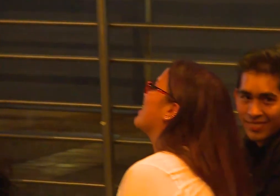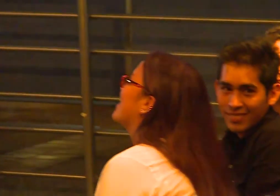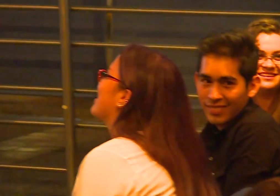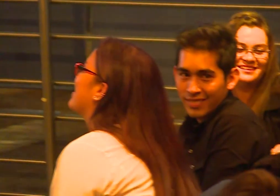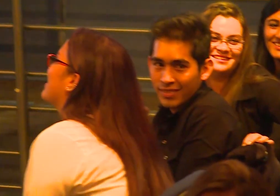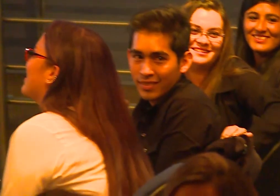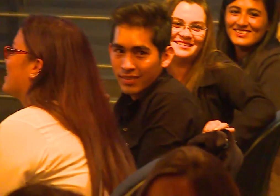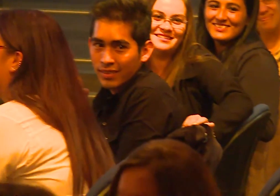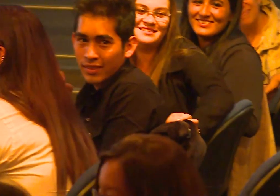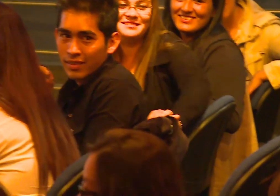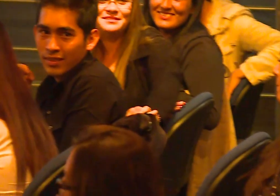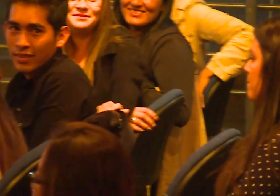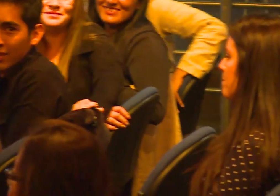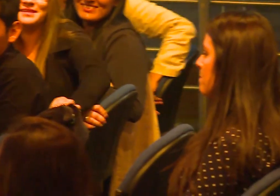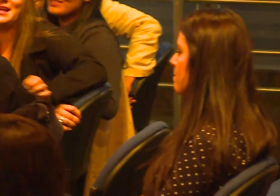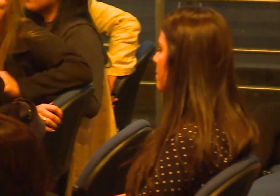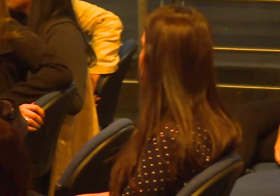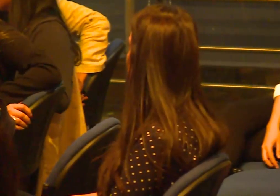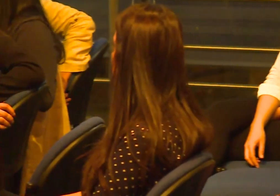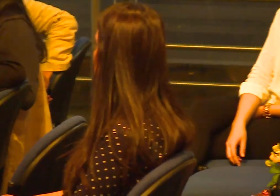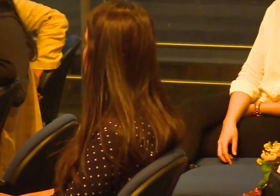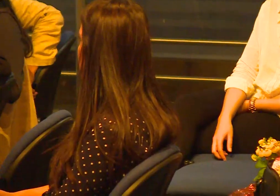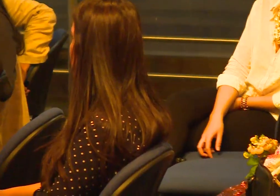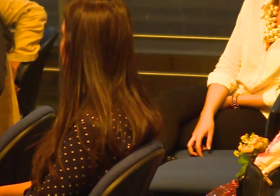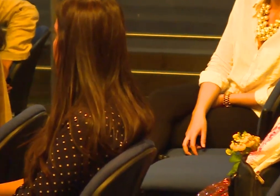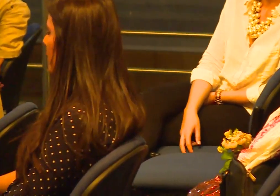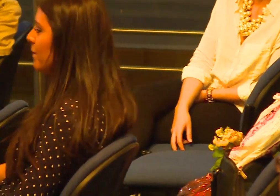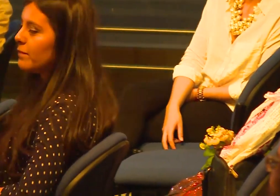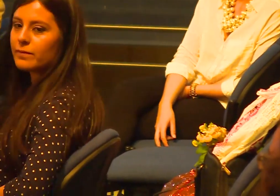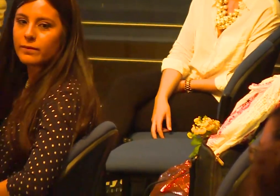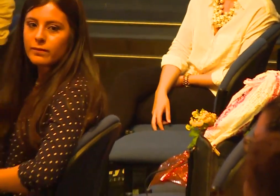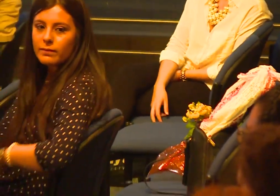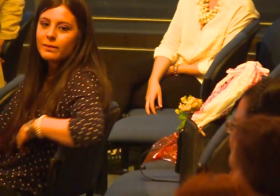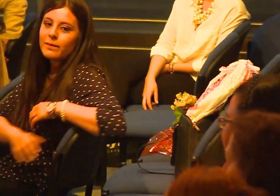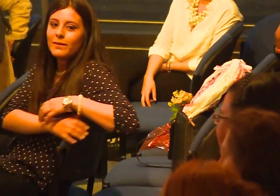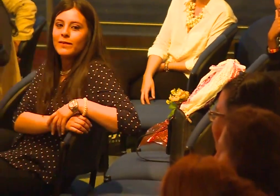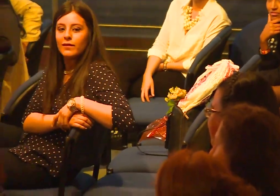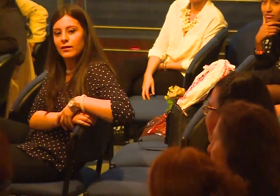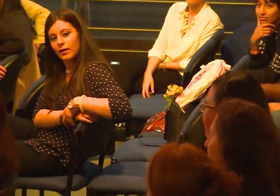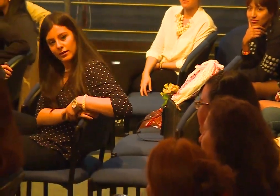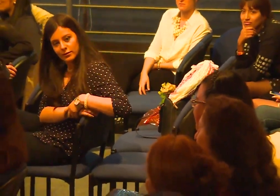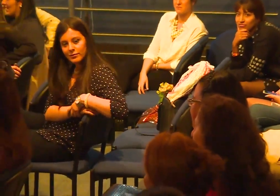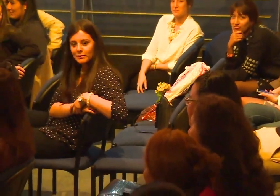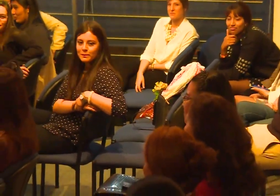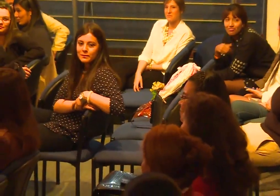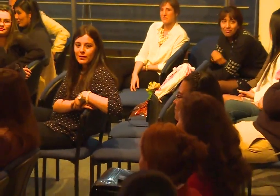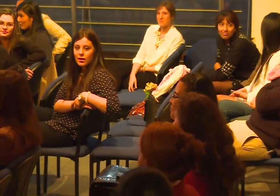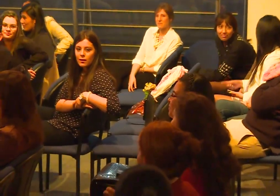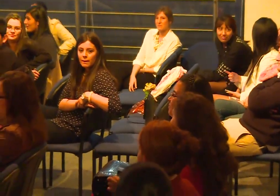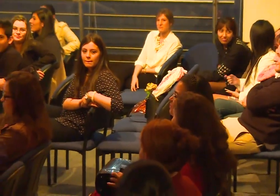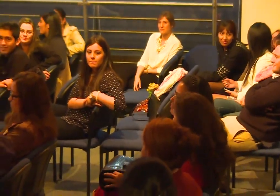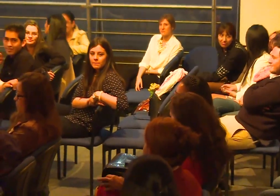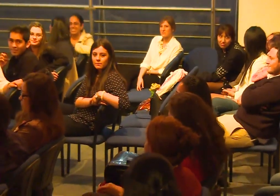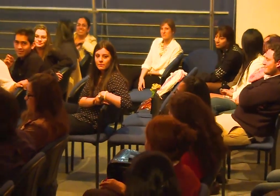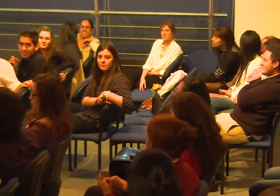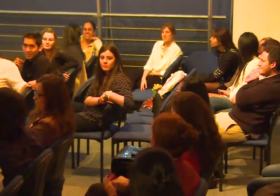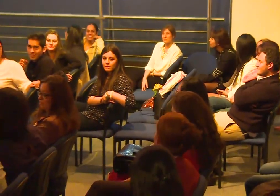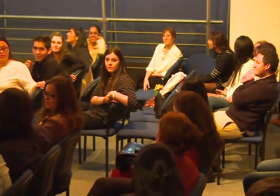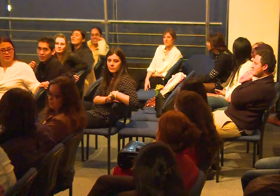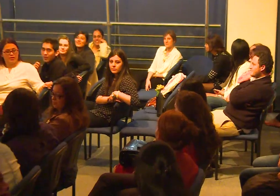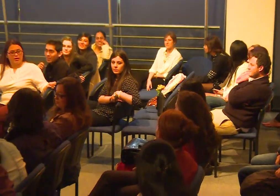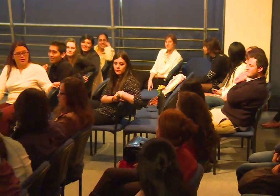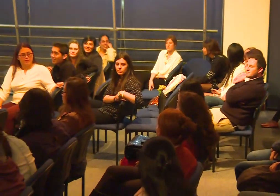Pues quiero felicitarlos porque realmente el arte es el que nos humaniza, así